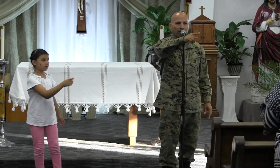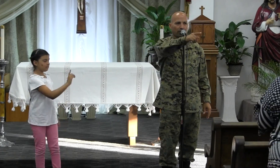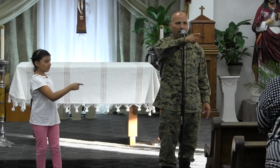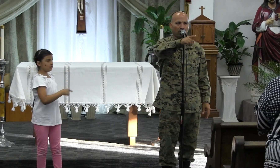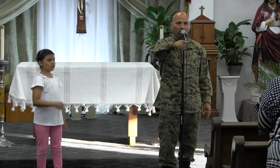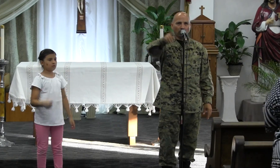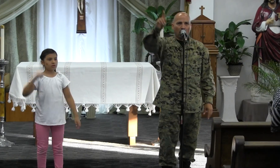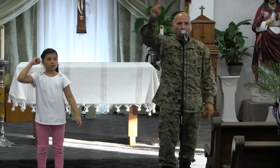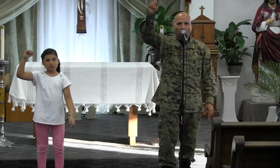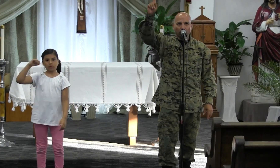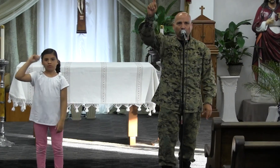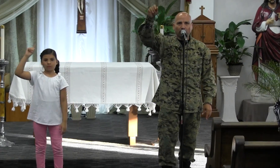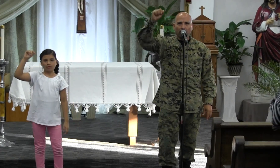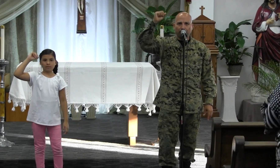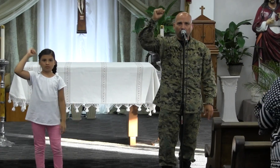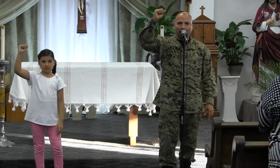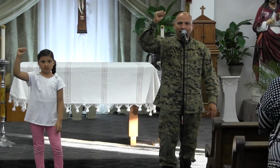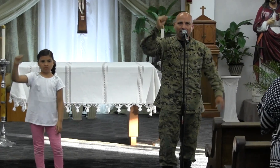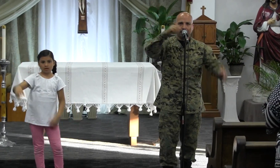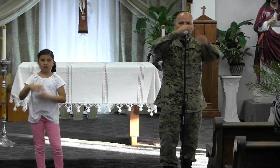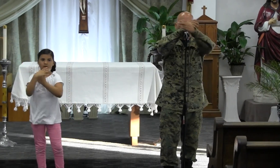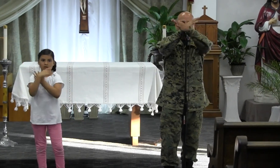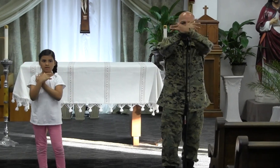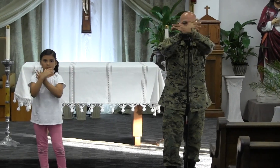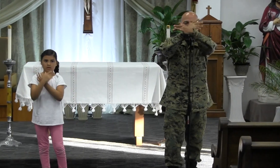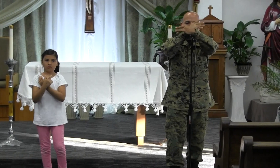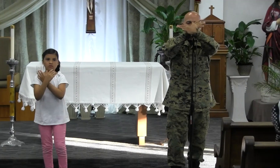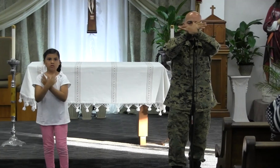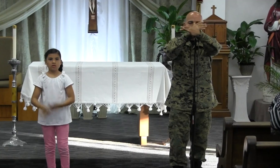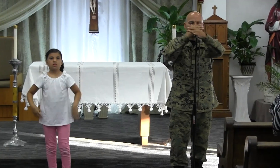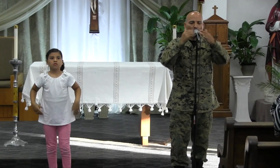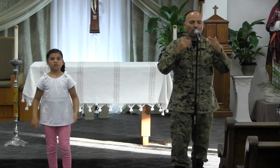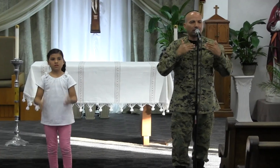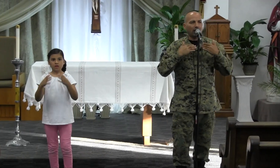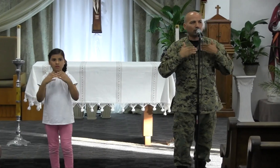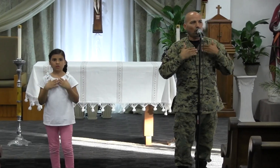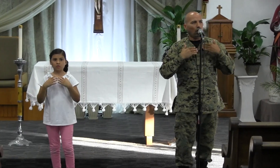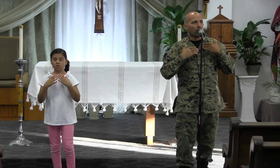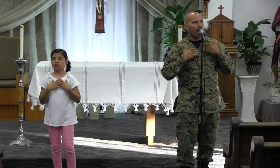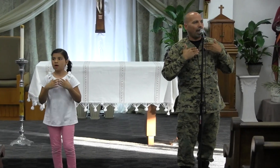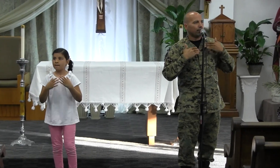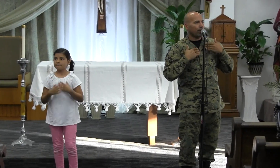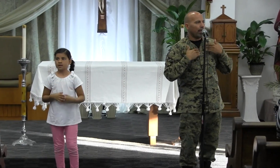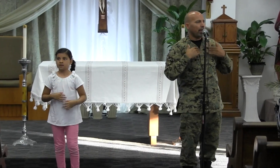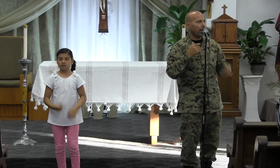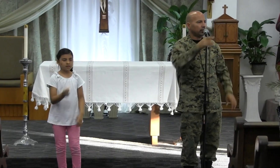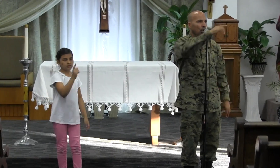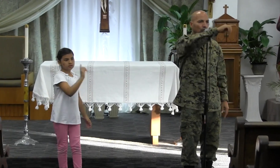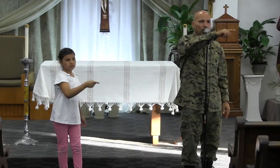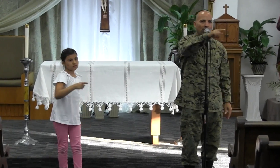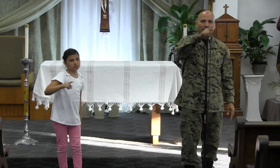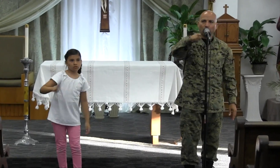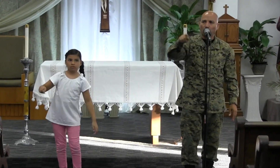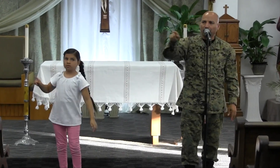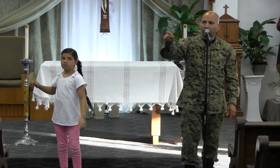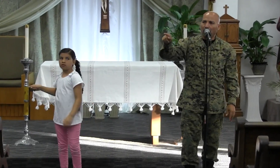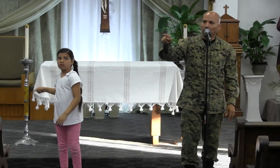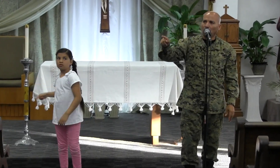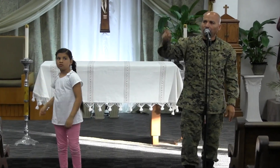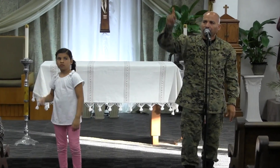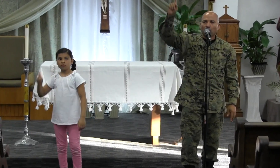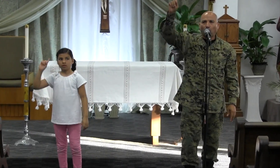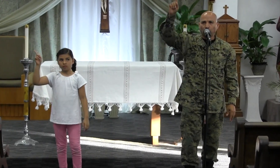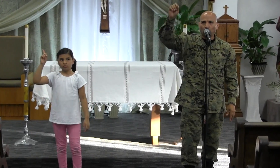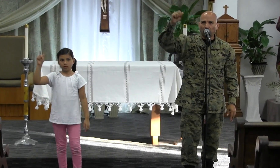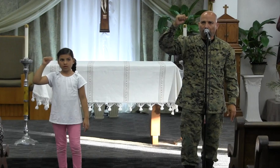Dile tú, mi hermano, con tu gran poder, Espíritu Santo, anda, tócame. Dile tú, mi